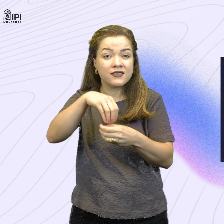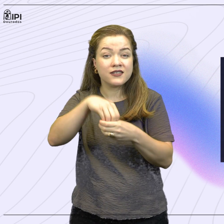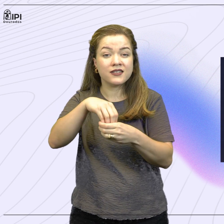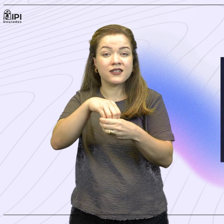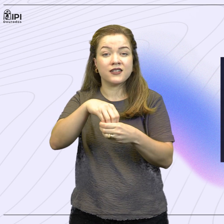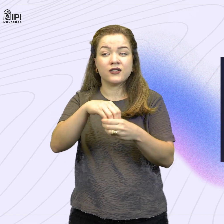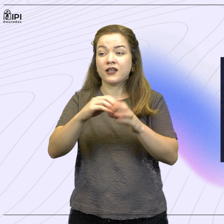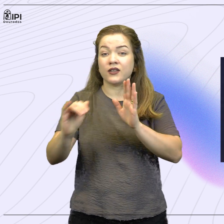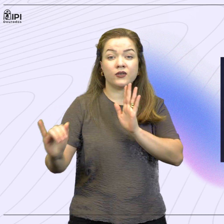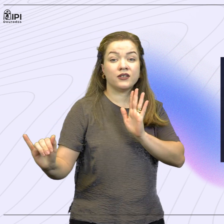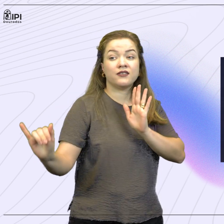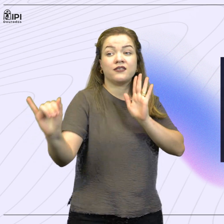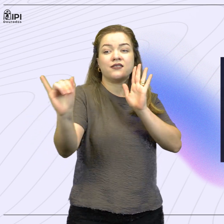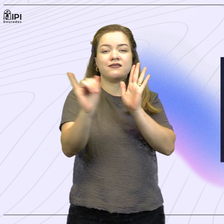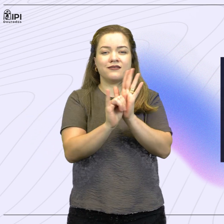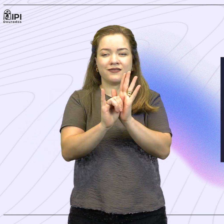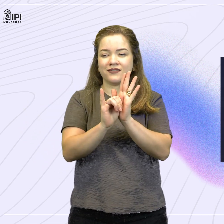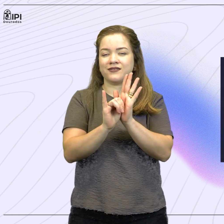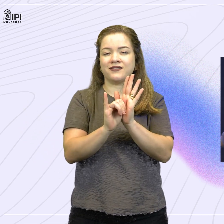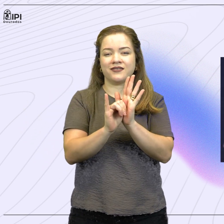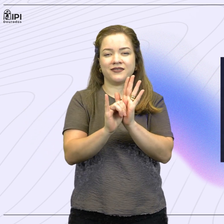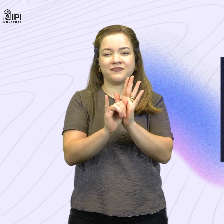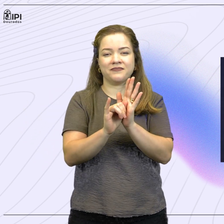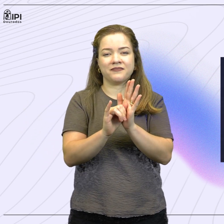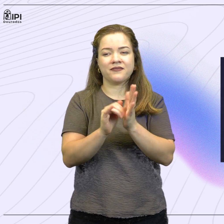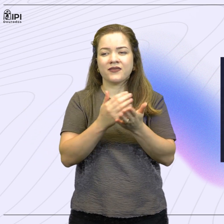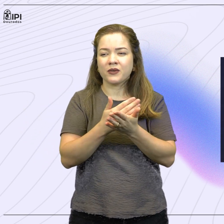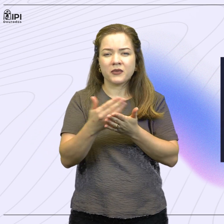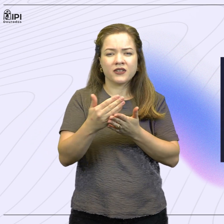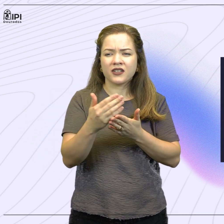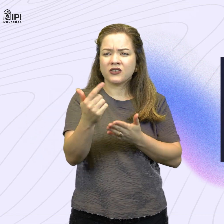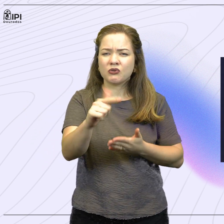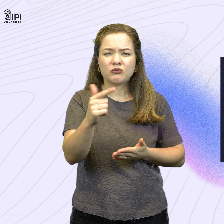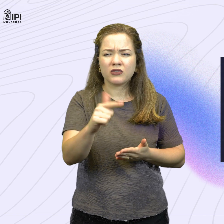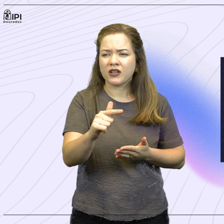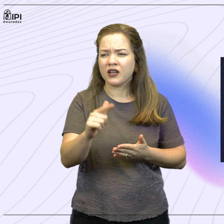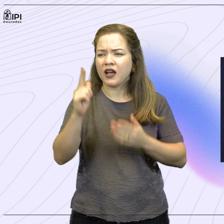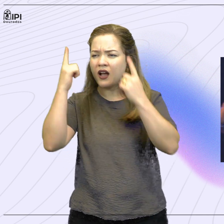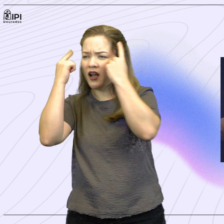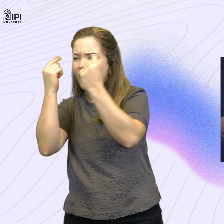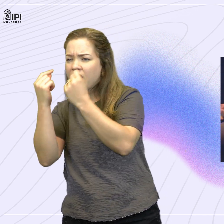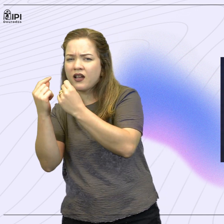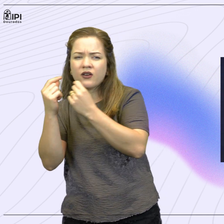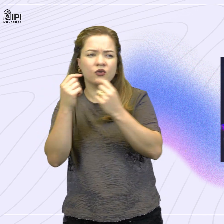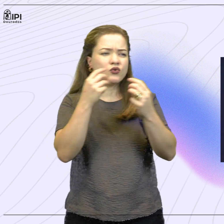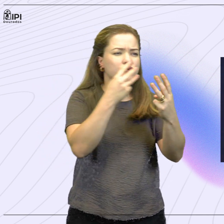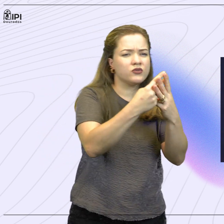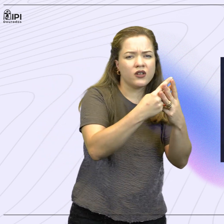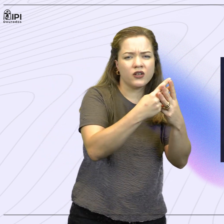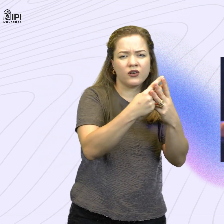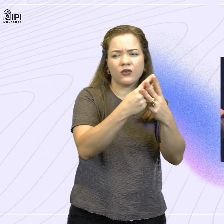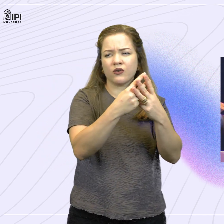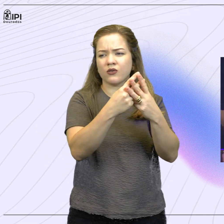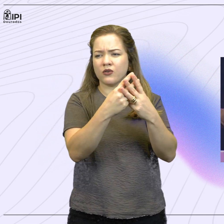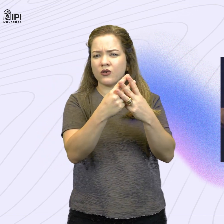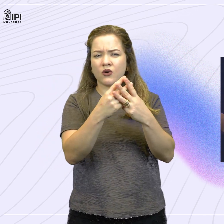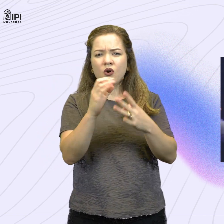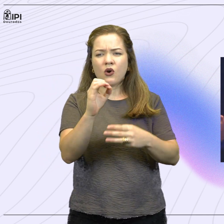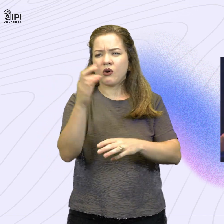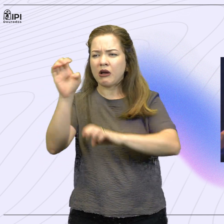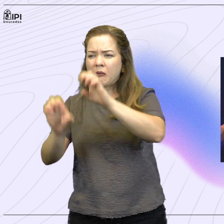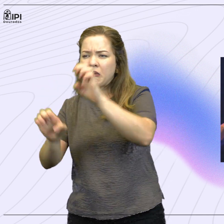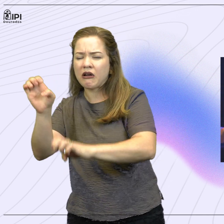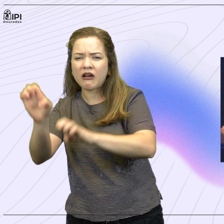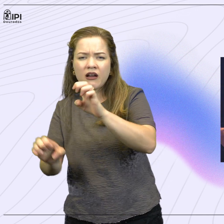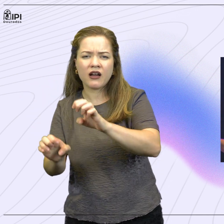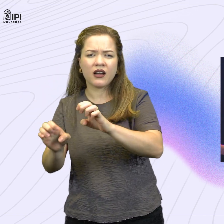nos identificarmos e começarmos a não ter mais gregos, não temos mais aqui judeus, não temos mais aqui empresários,